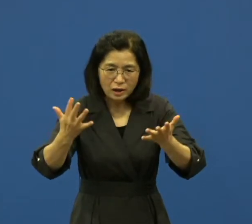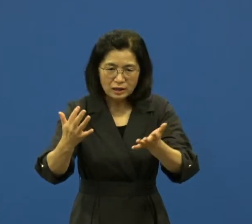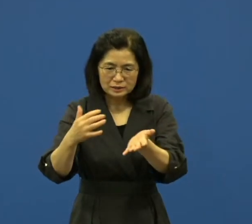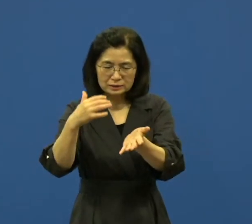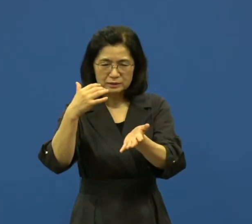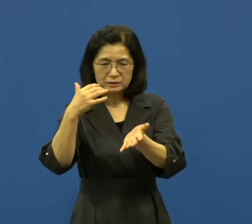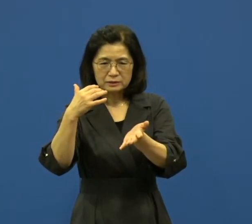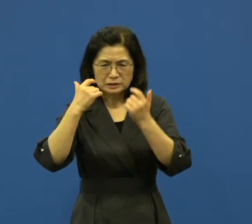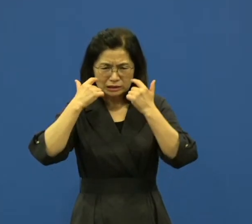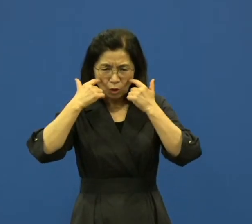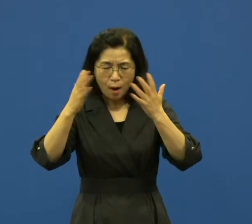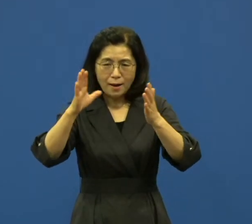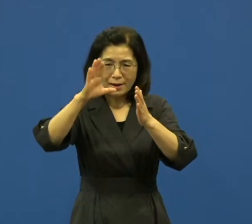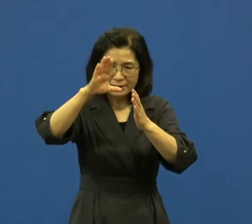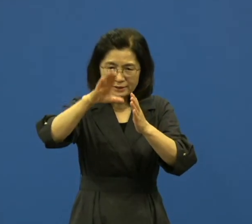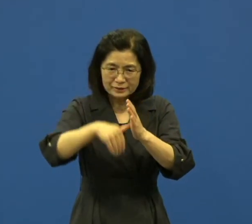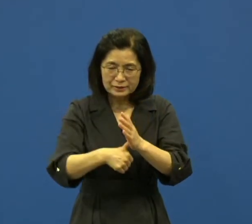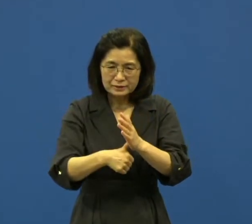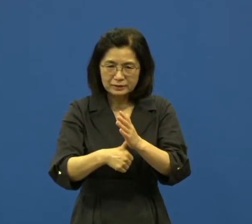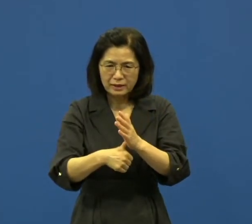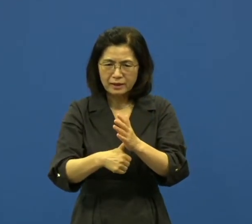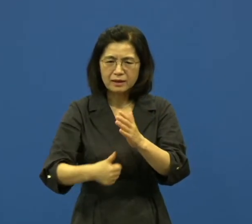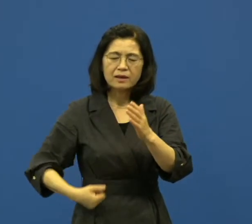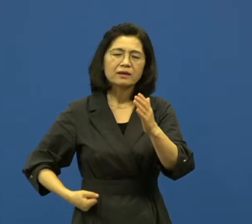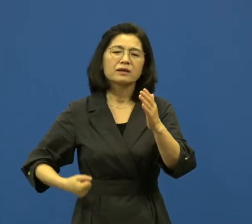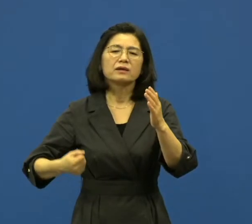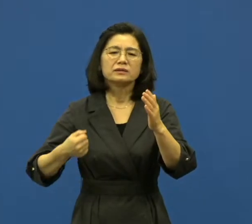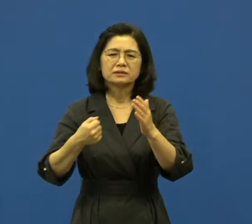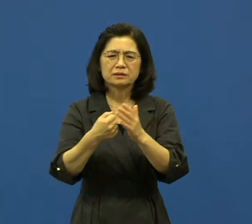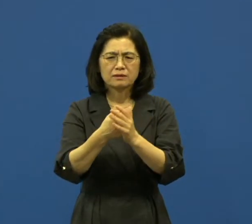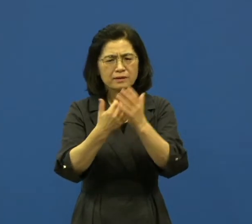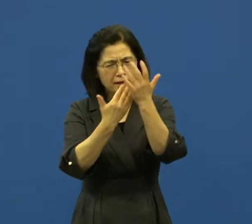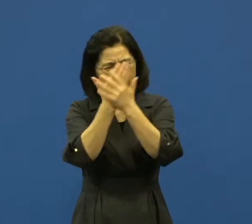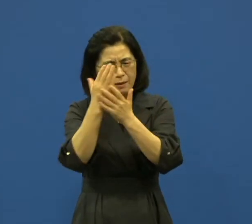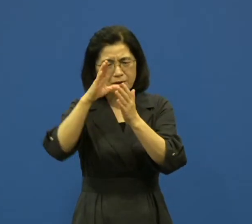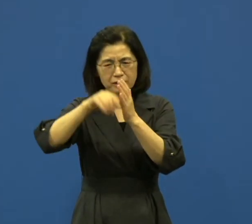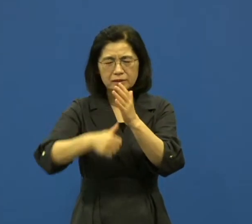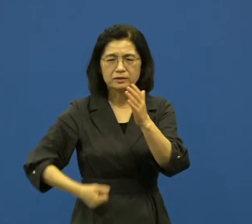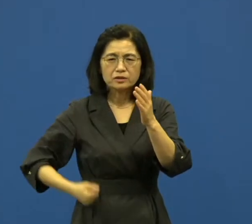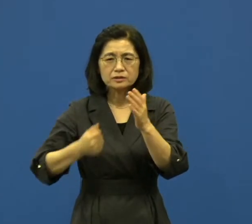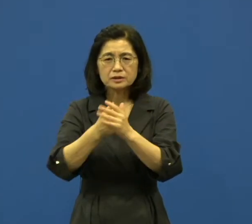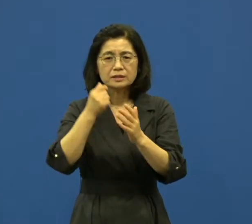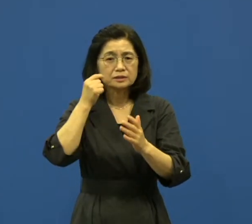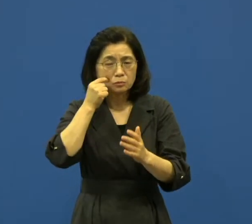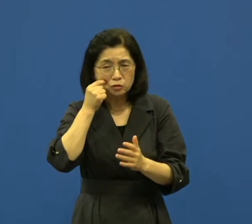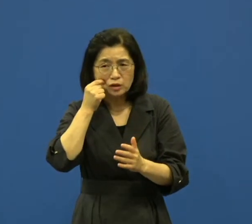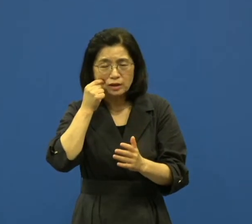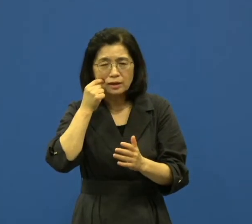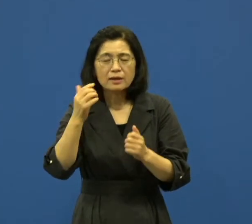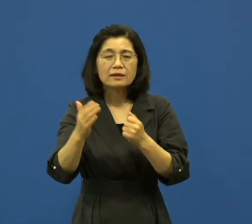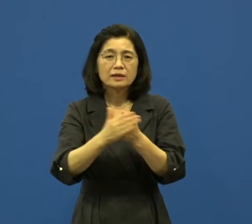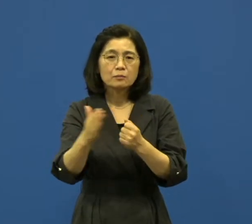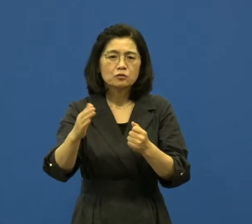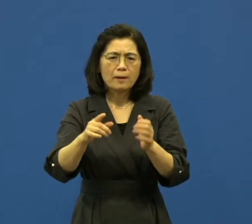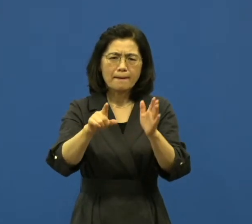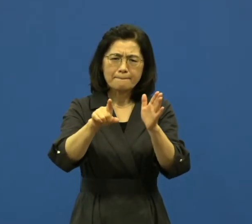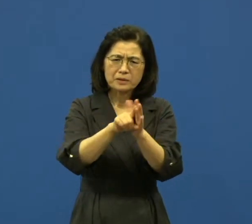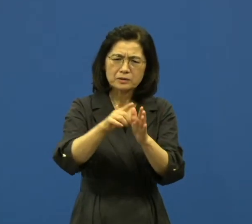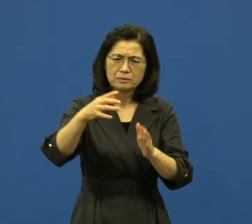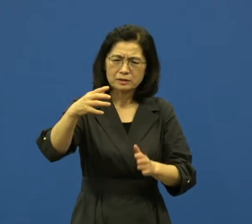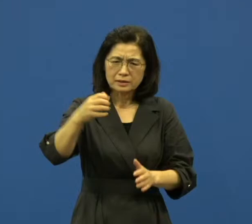떨어지지 않으면 결정하지 못합니다. 그래서 믿음으로 행동하는 것이 무모하게 보일 때가